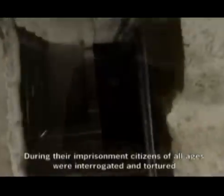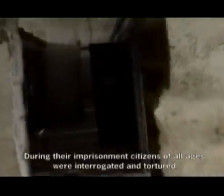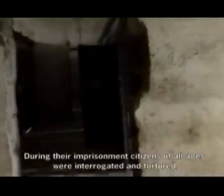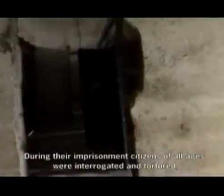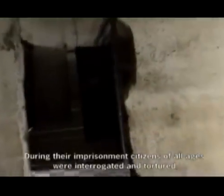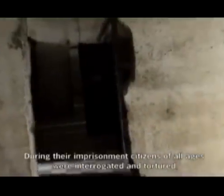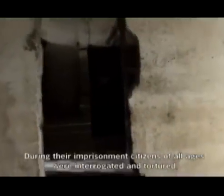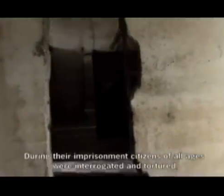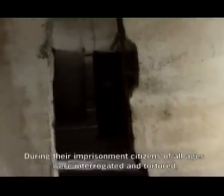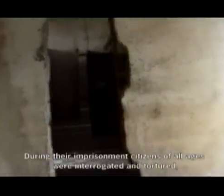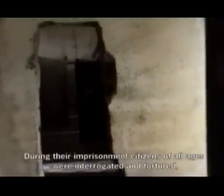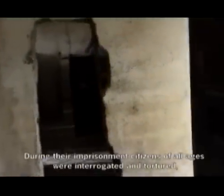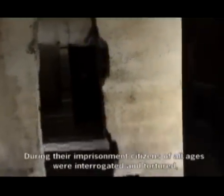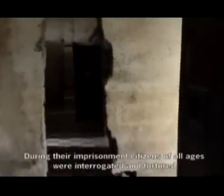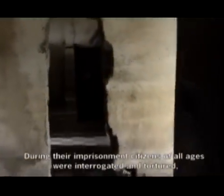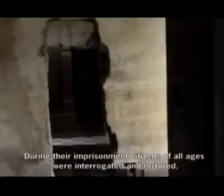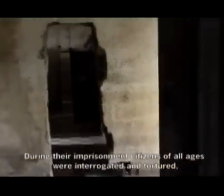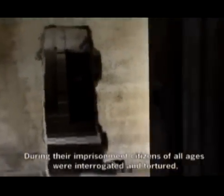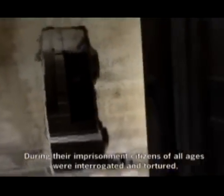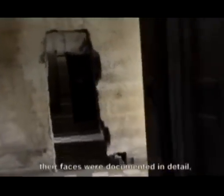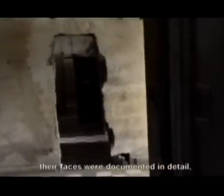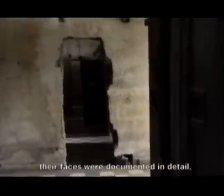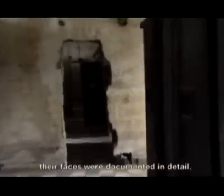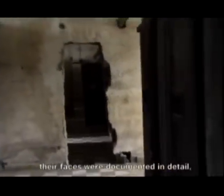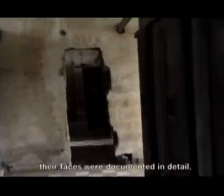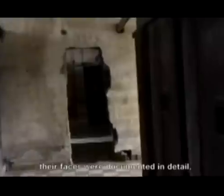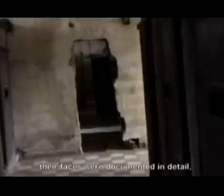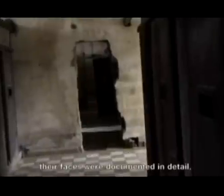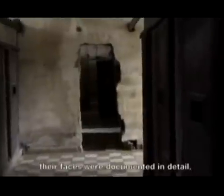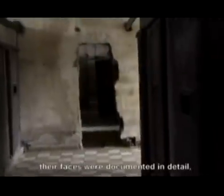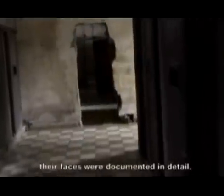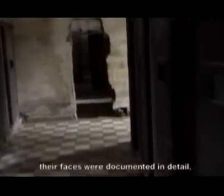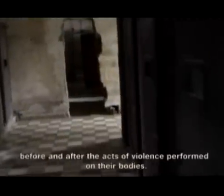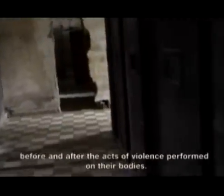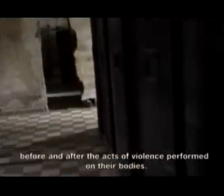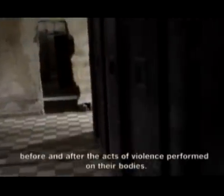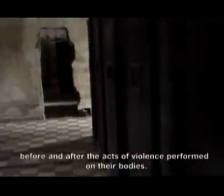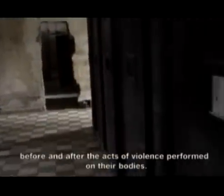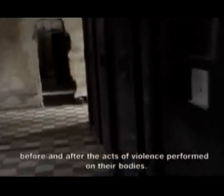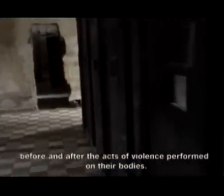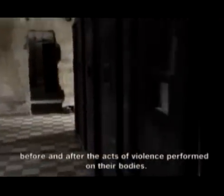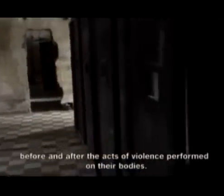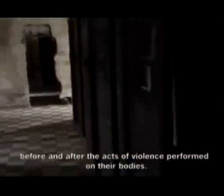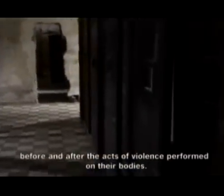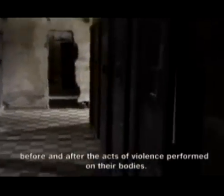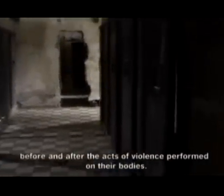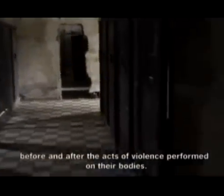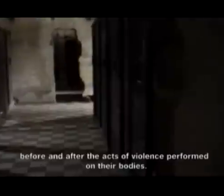במהלך הכליאה נחקרו ועונו אזרחים בכל הגילאים. פניהם תועדו במדויק לפני ואחרי מעשי אלימות בגופם.